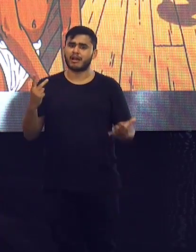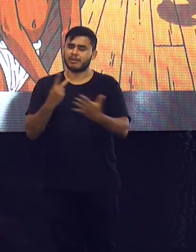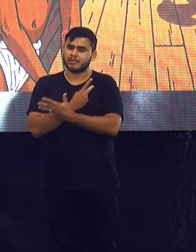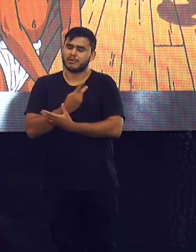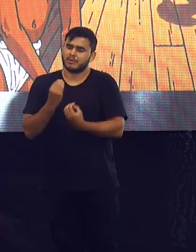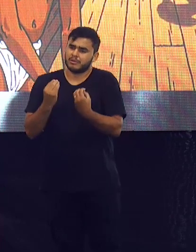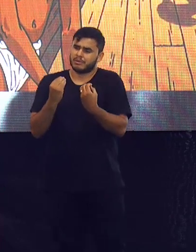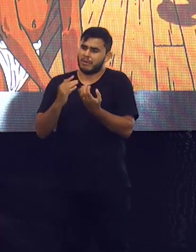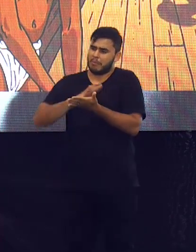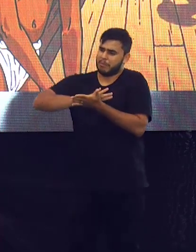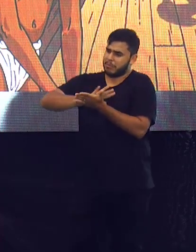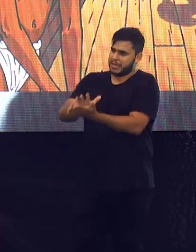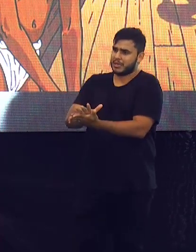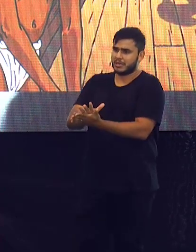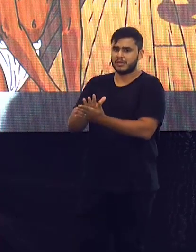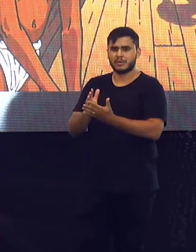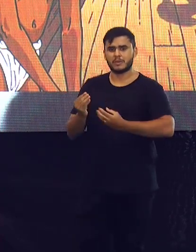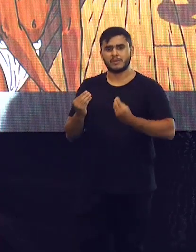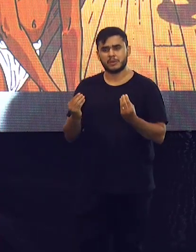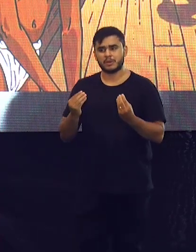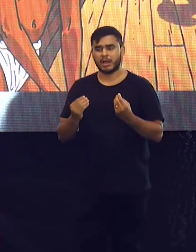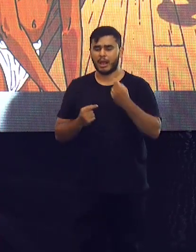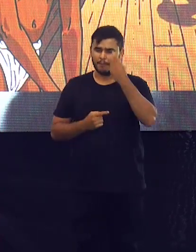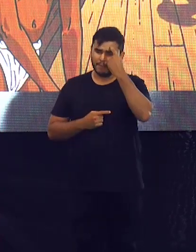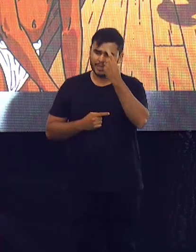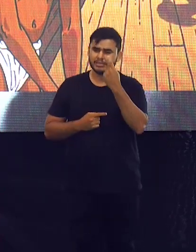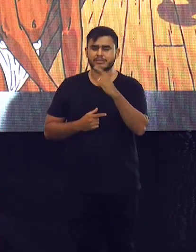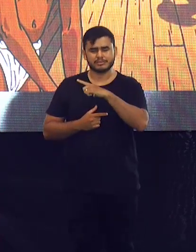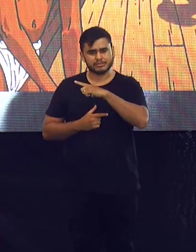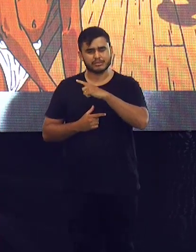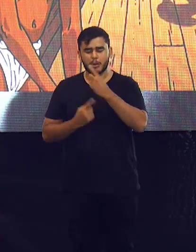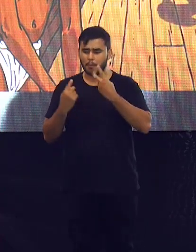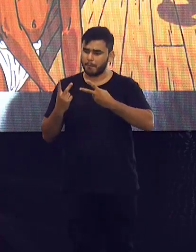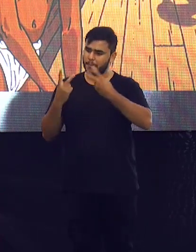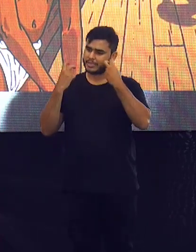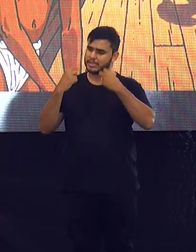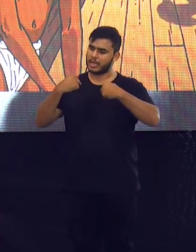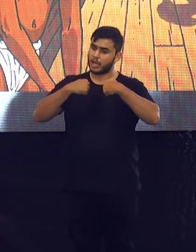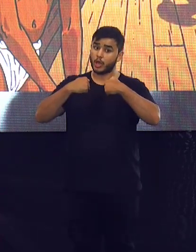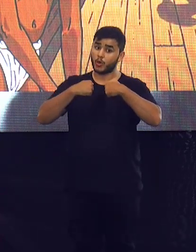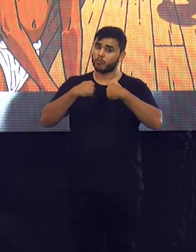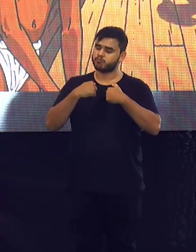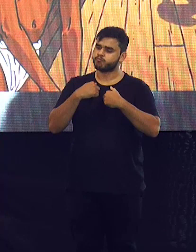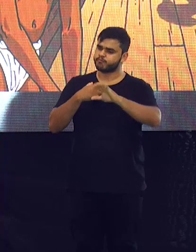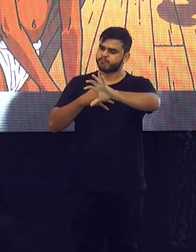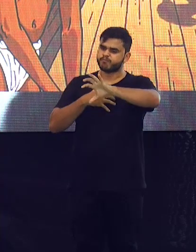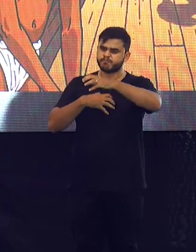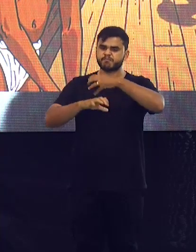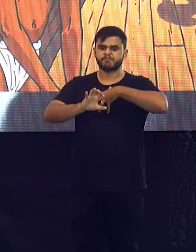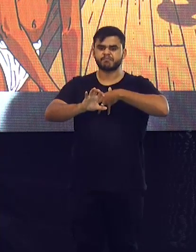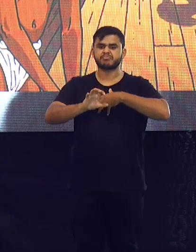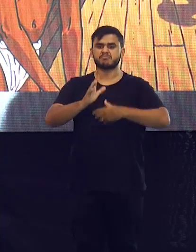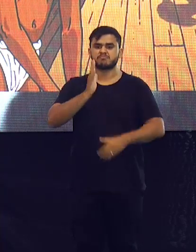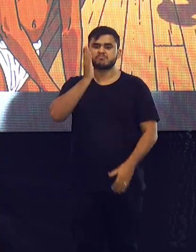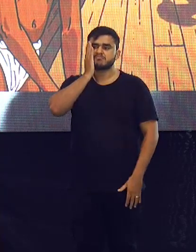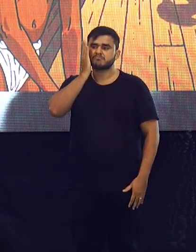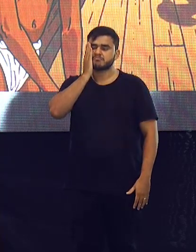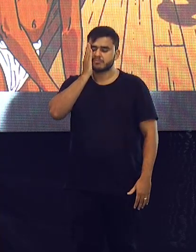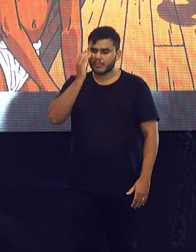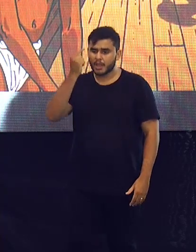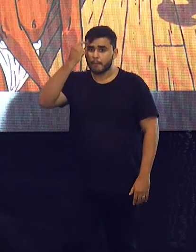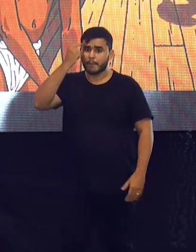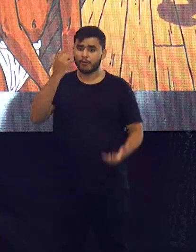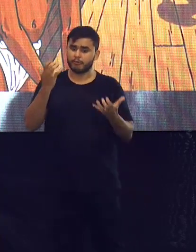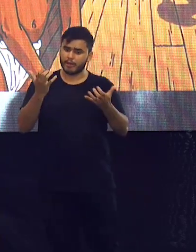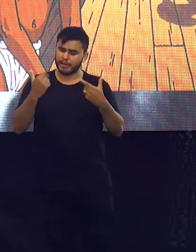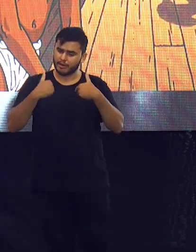que, além de vomitar conteúdo, é um cara que trabalha com a essência do ser humano. Todo dia eu saio de casa tentando